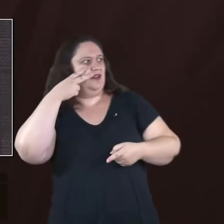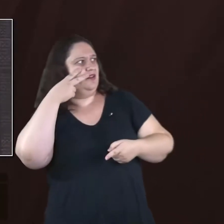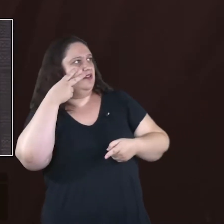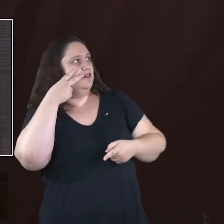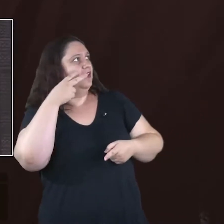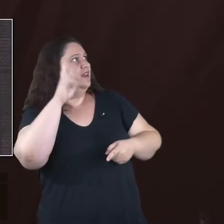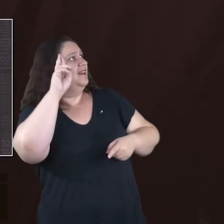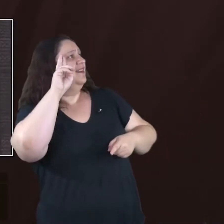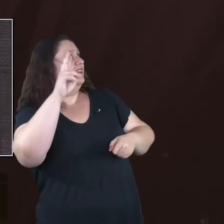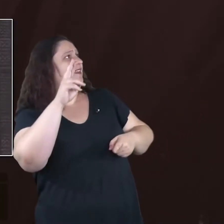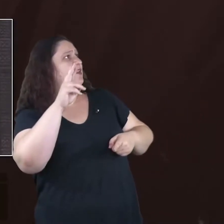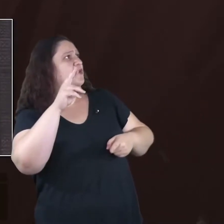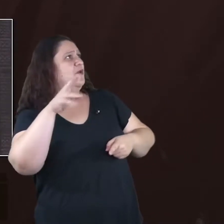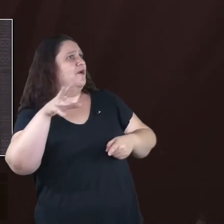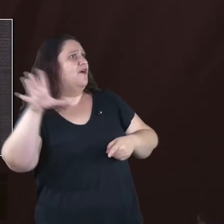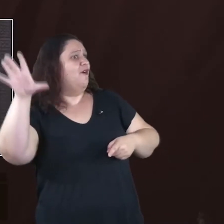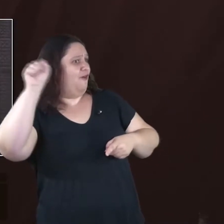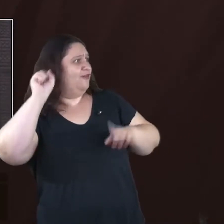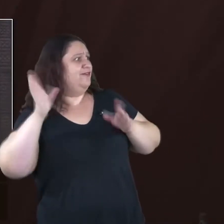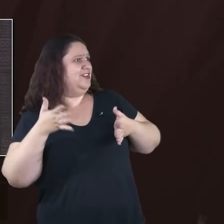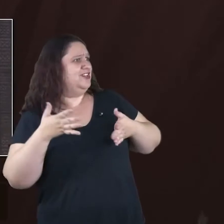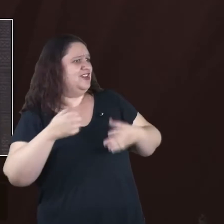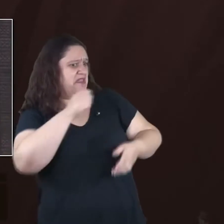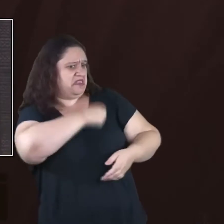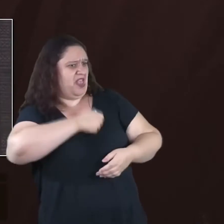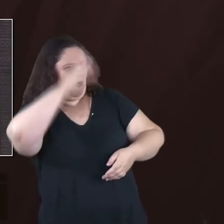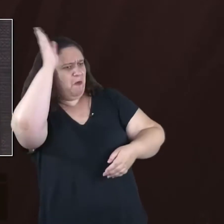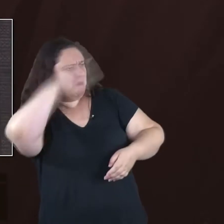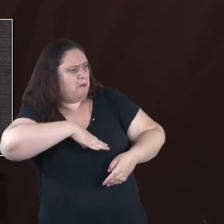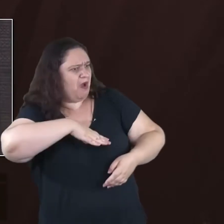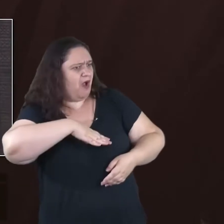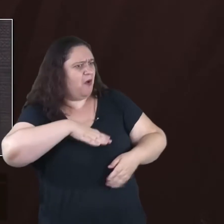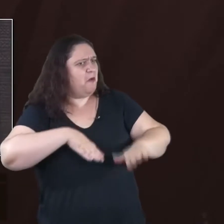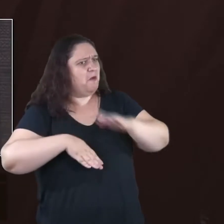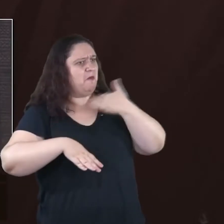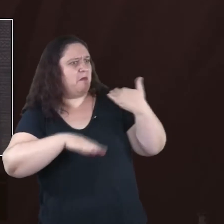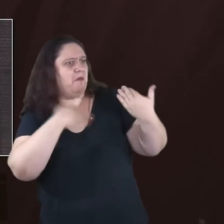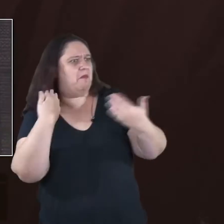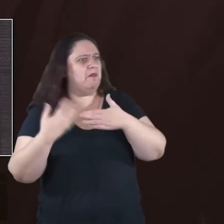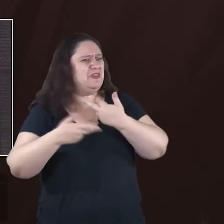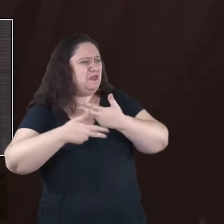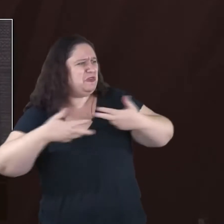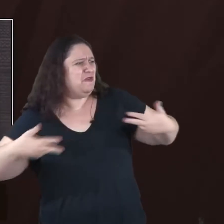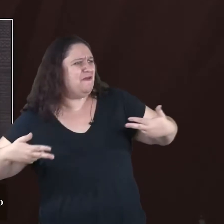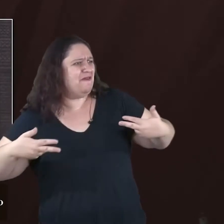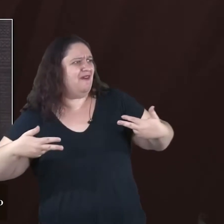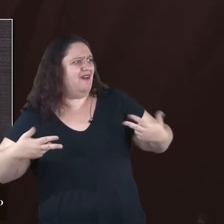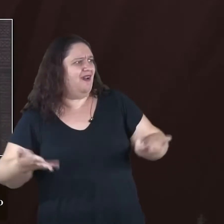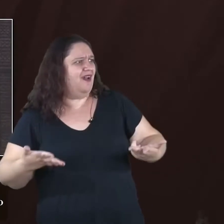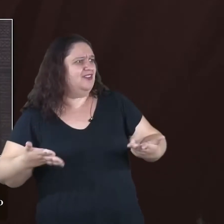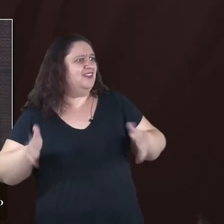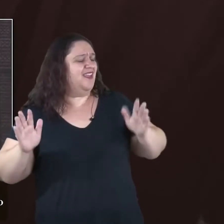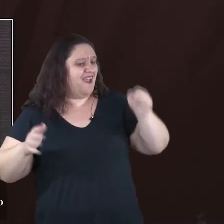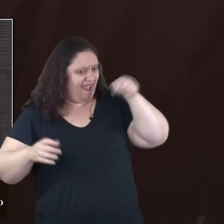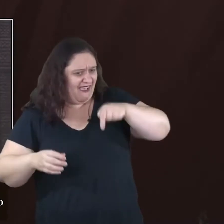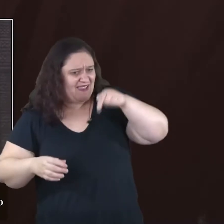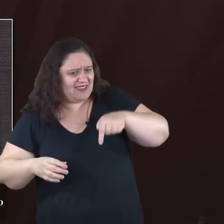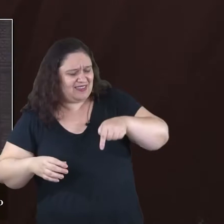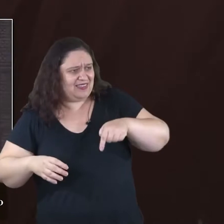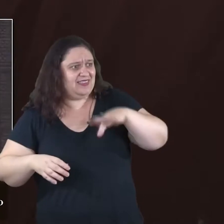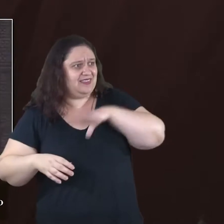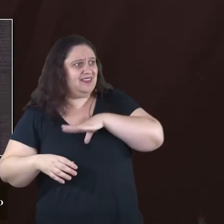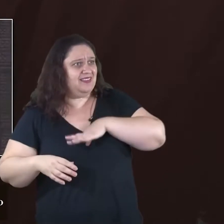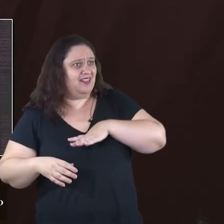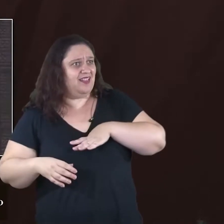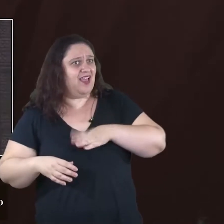homem, quantos males tem feito aos teus santos em Jerusalém. E para aqui trouxe a autorização